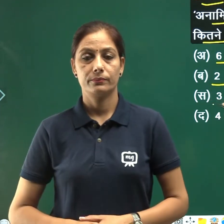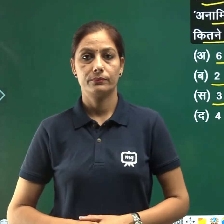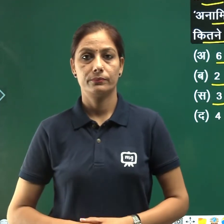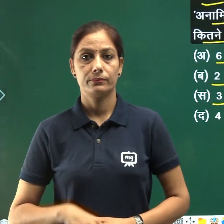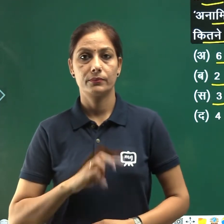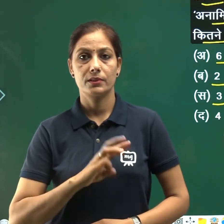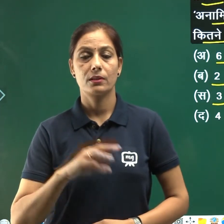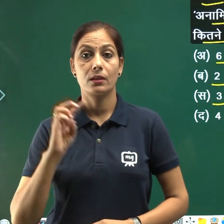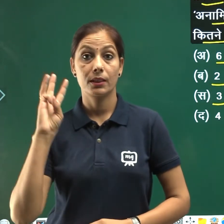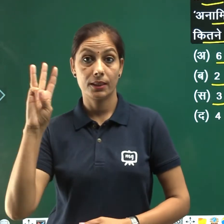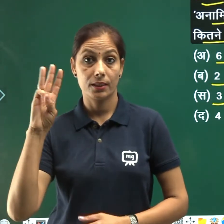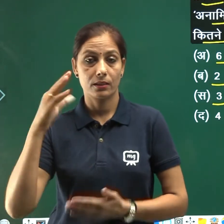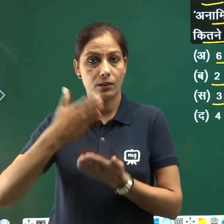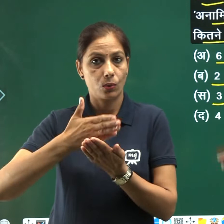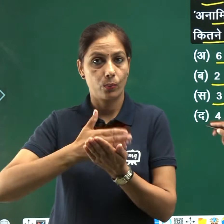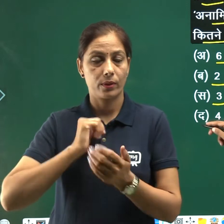तीसरा 3 खंडों में,